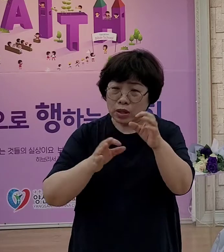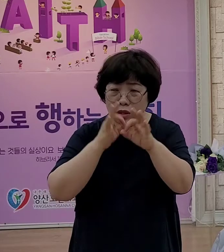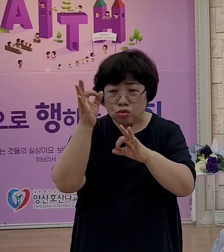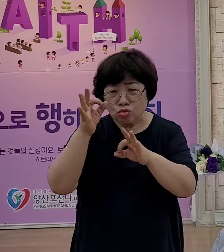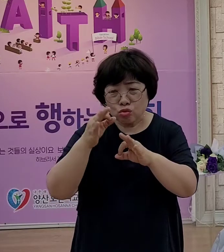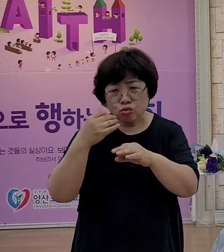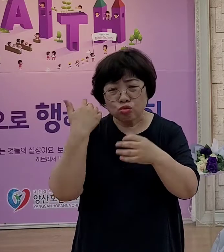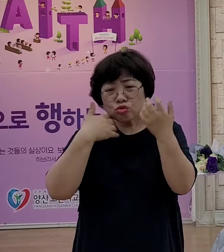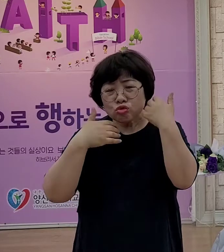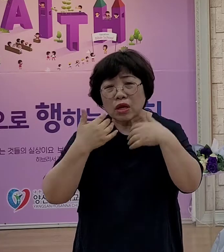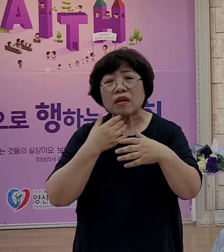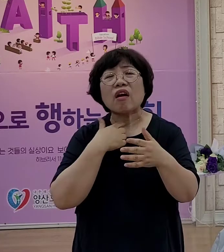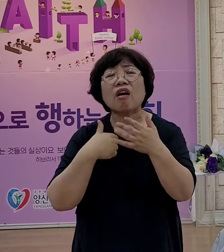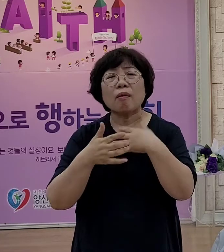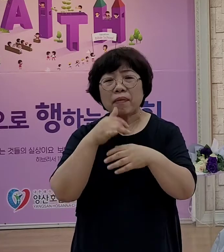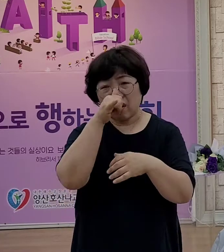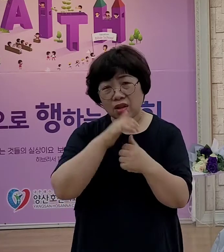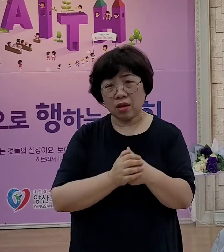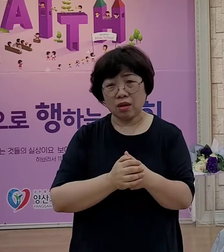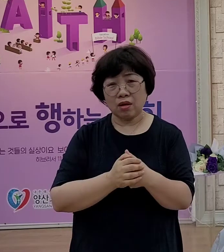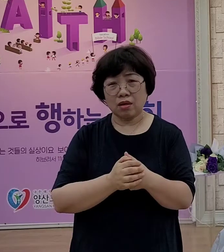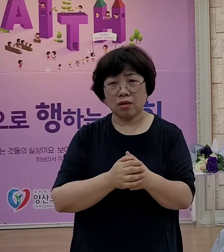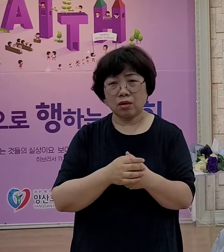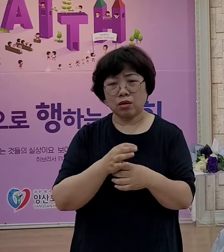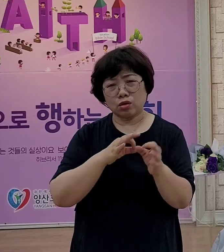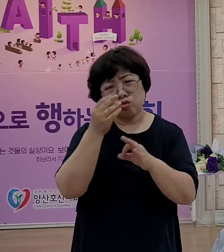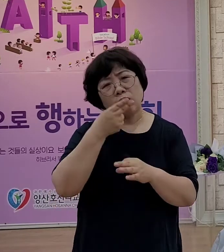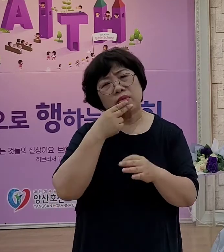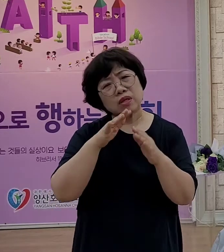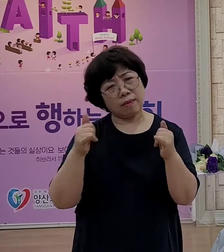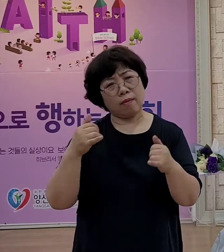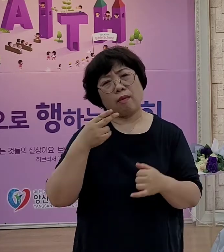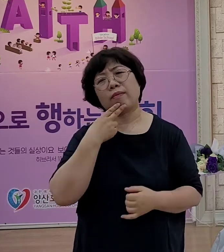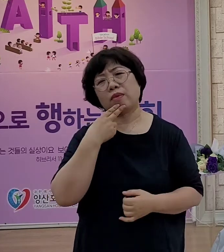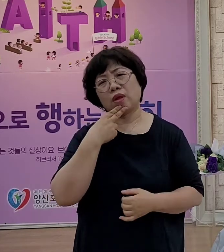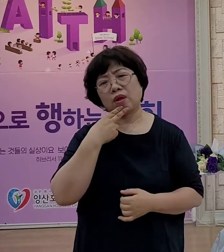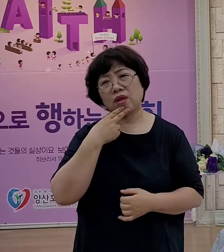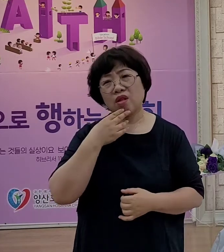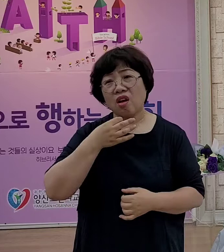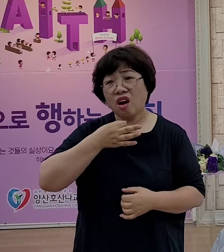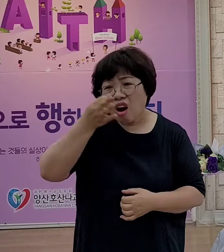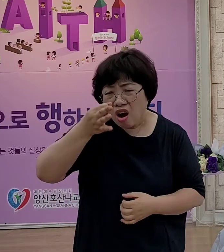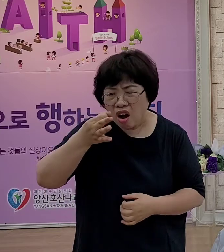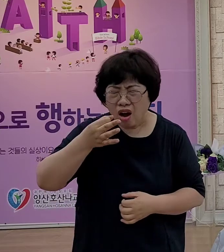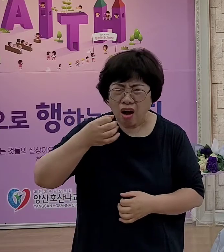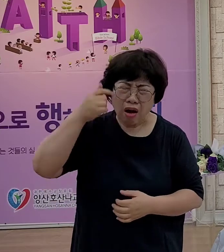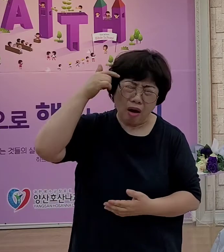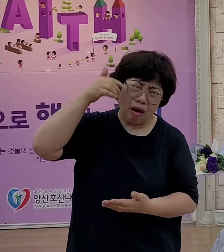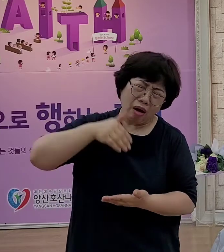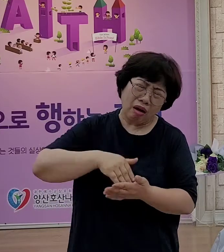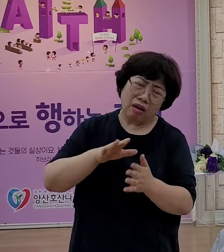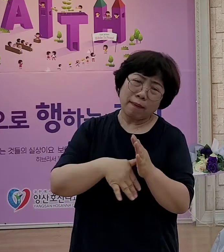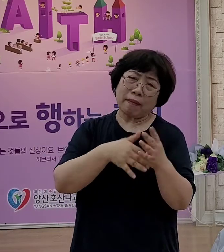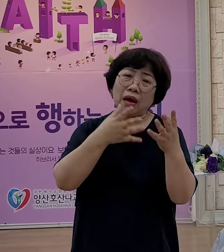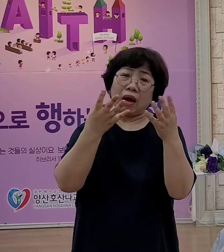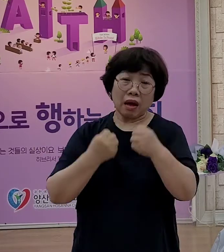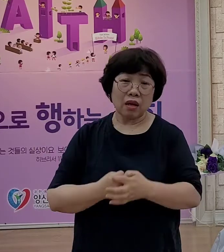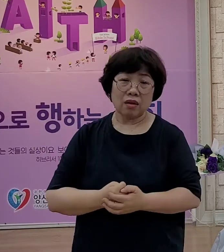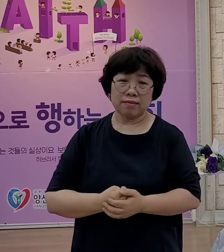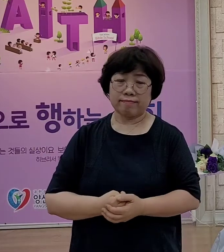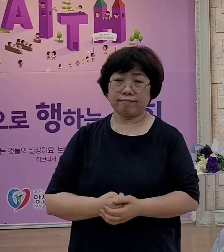한 분도 안 계실 것이라 생각합니다. 항상 후회합니다. 내뱉어 놓고 참 이렇게 후회할 일이 많이